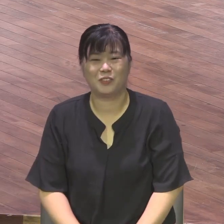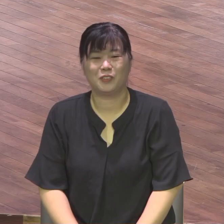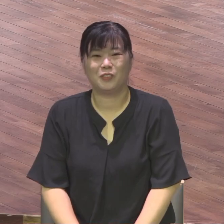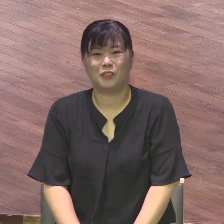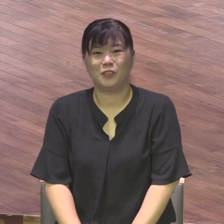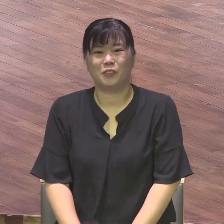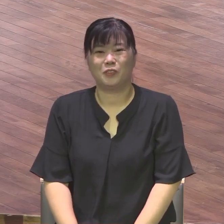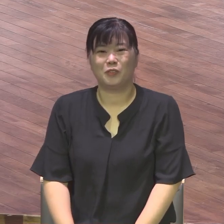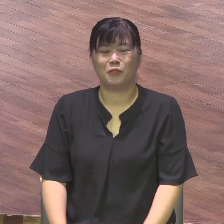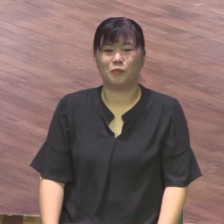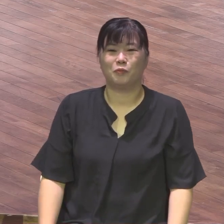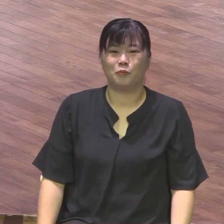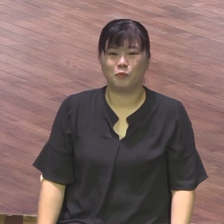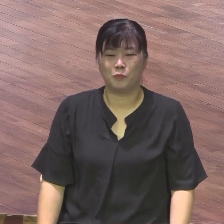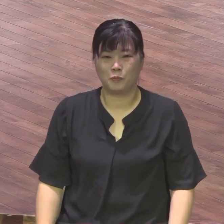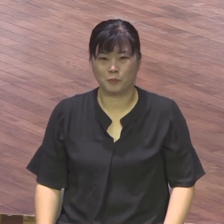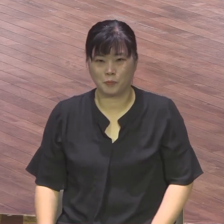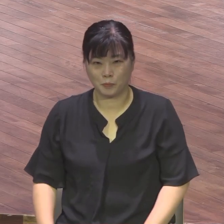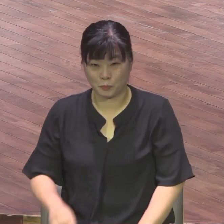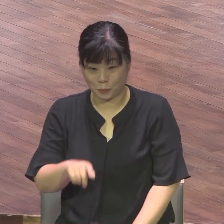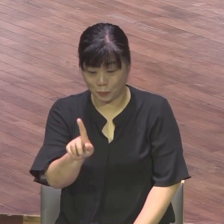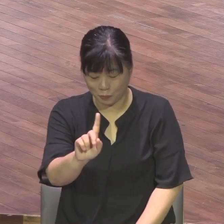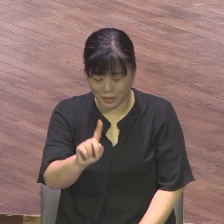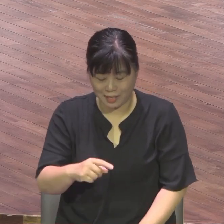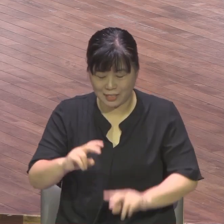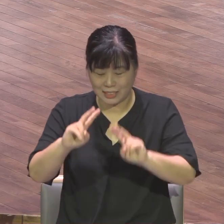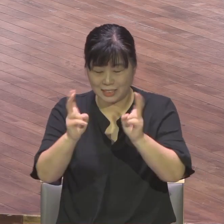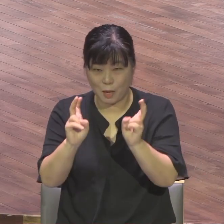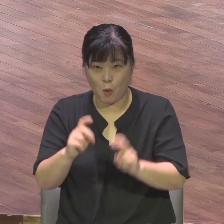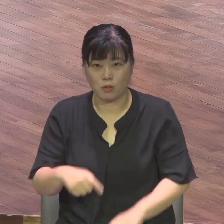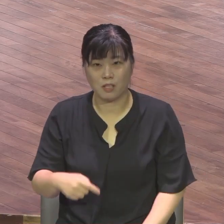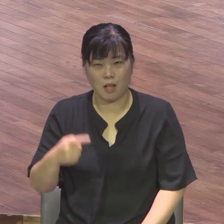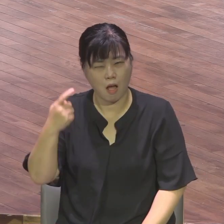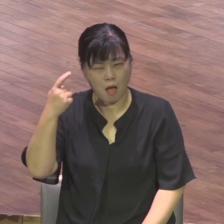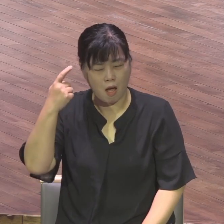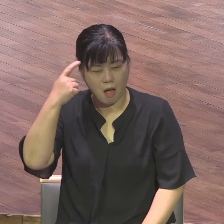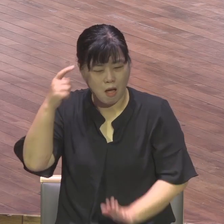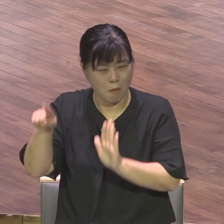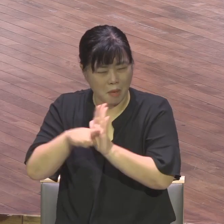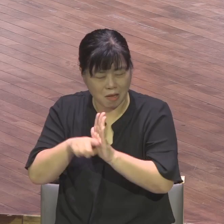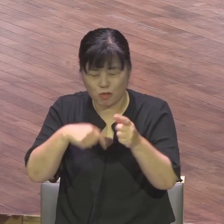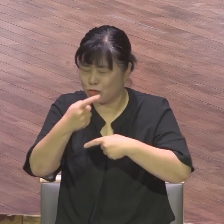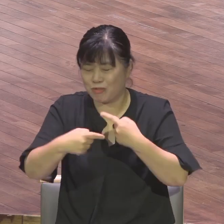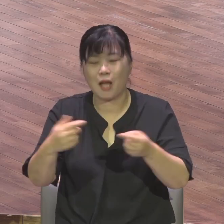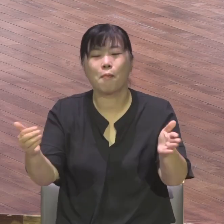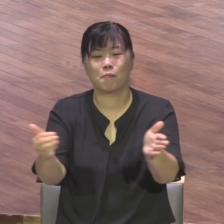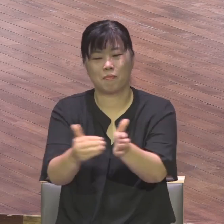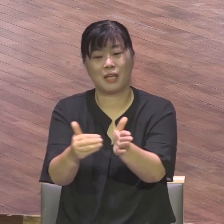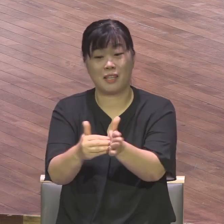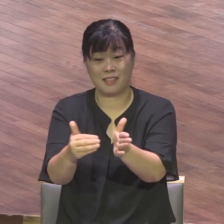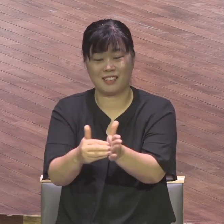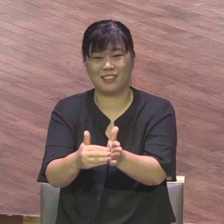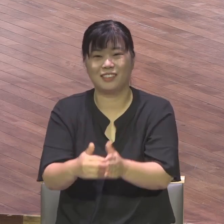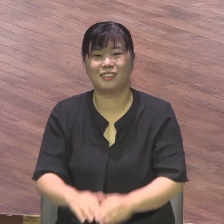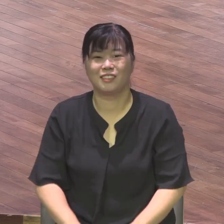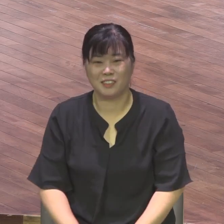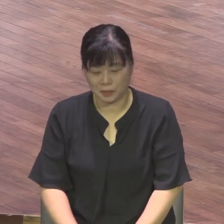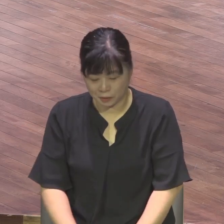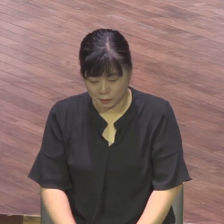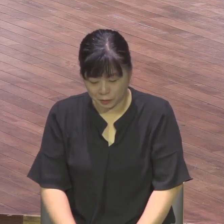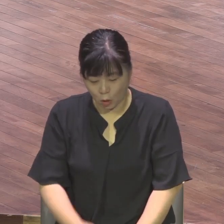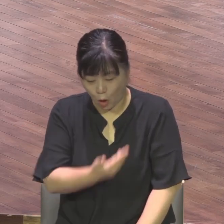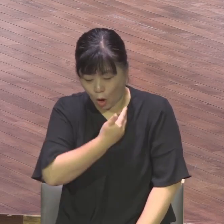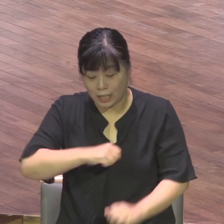드게 드는 말씀 가지고 편견 아웃이란 제목으로 말씀을 드립니다. 오늘 말씀은